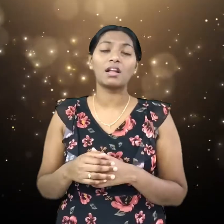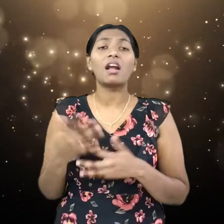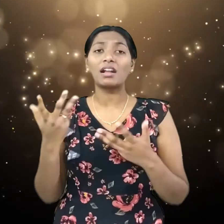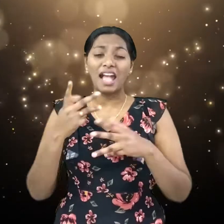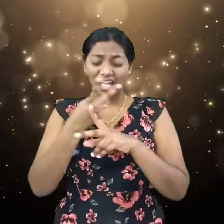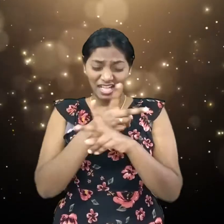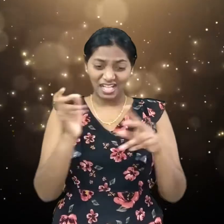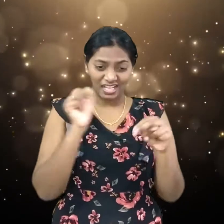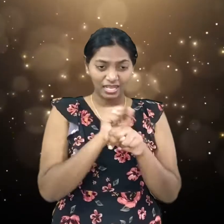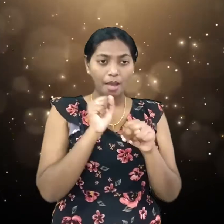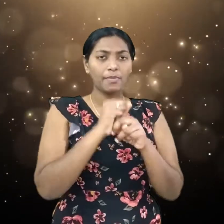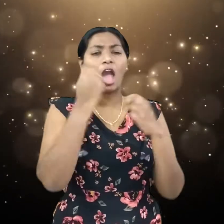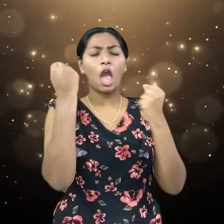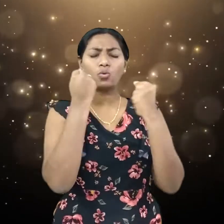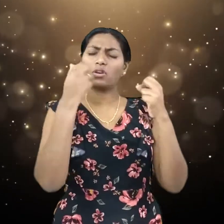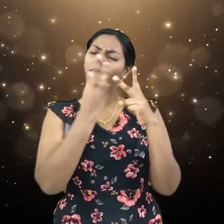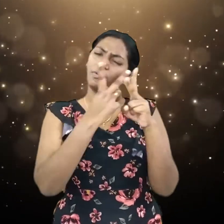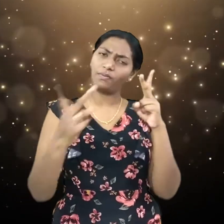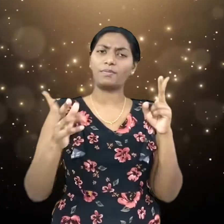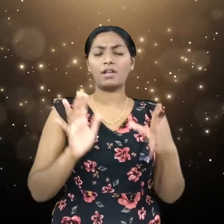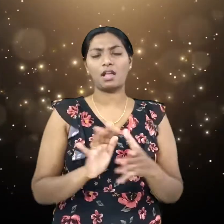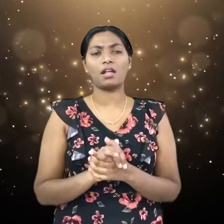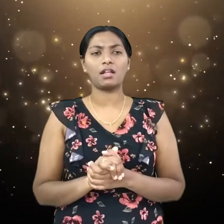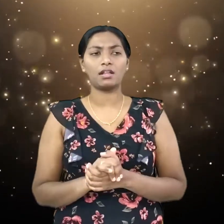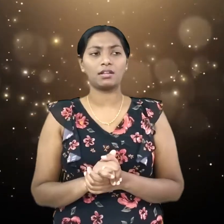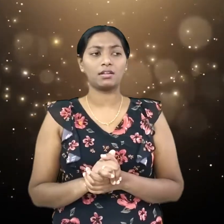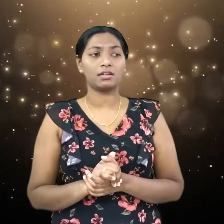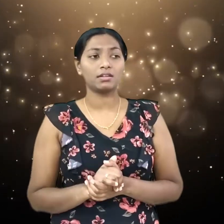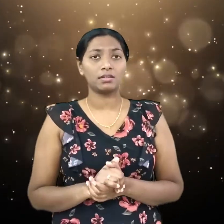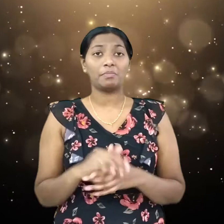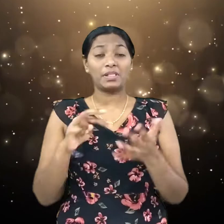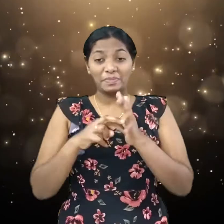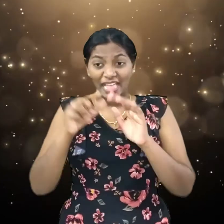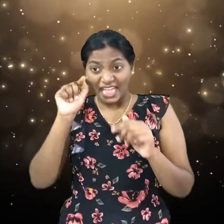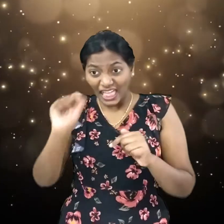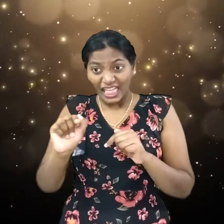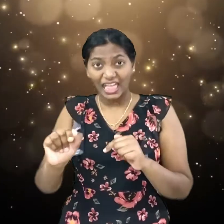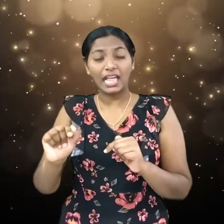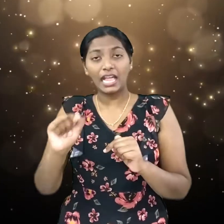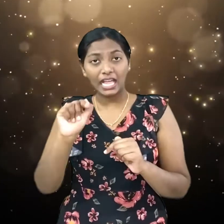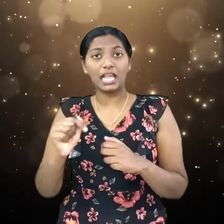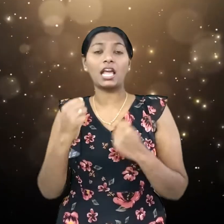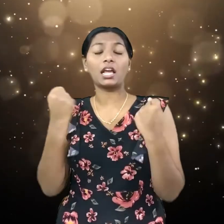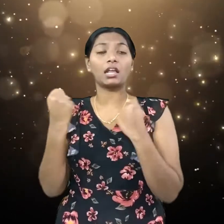क्योंकि हर काम के लिए अलग अनुग्रह है। उसने कहा दिस ग्रेस,